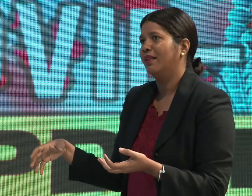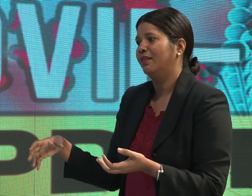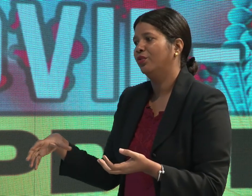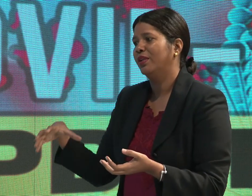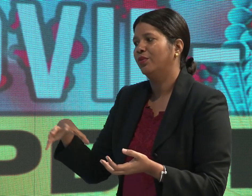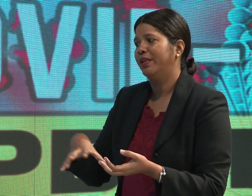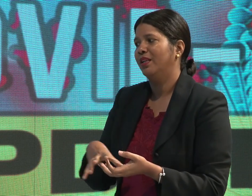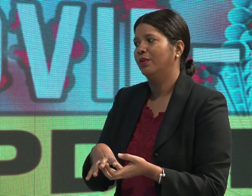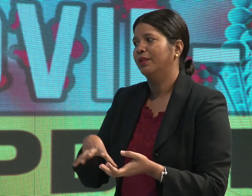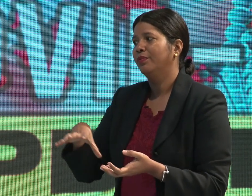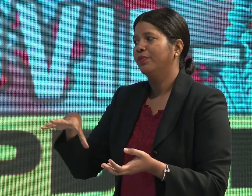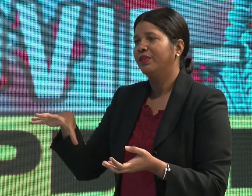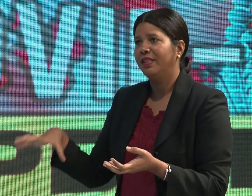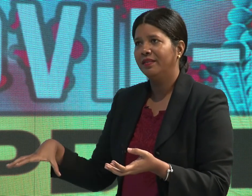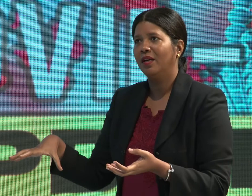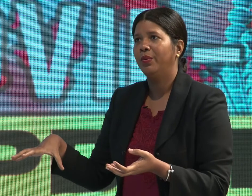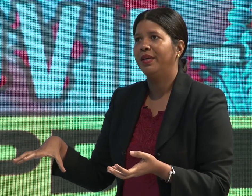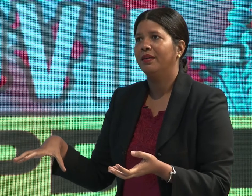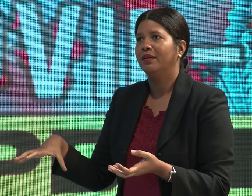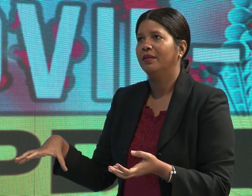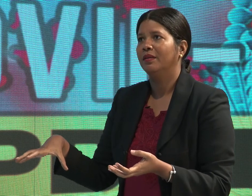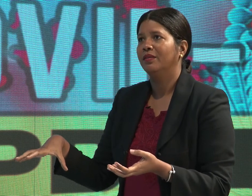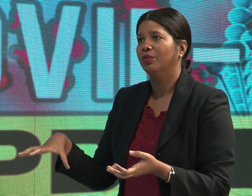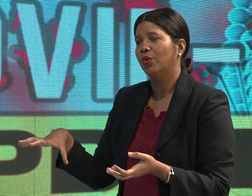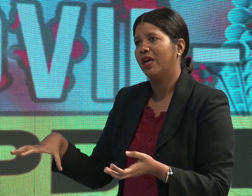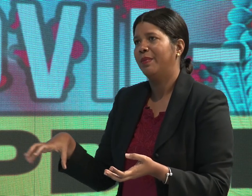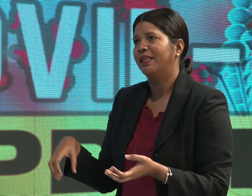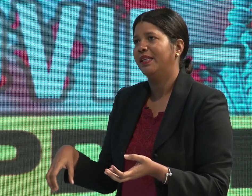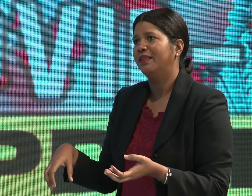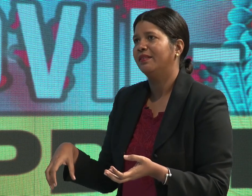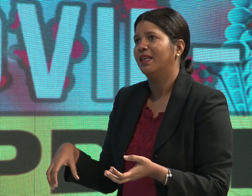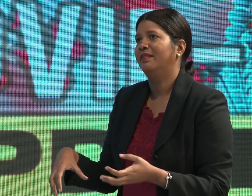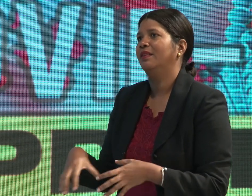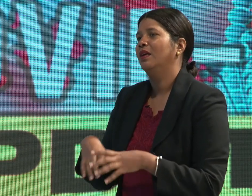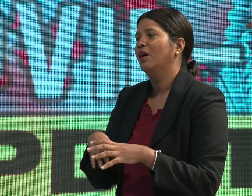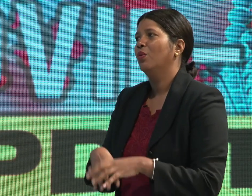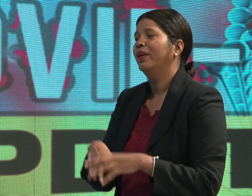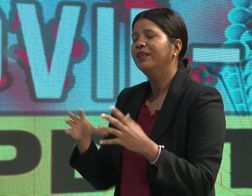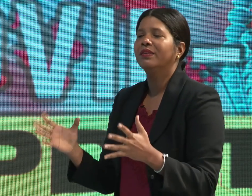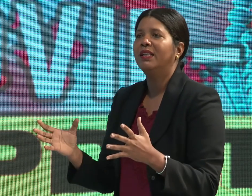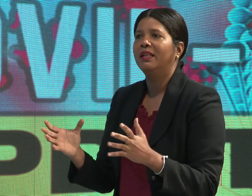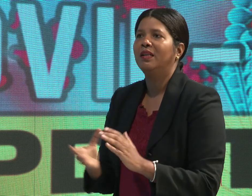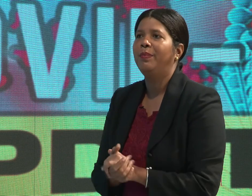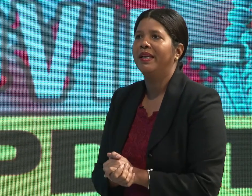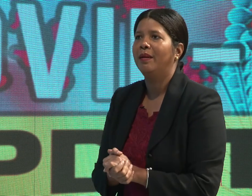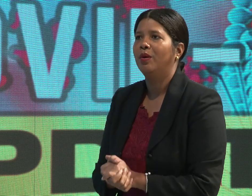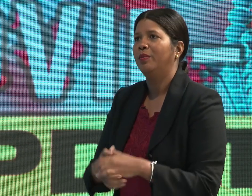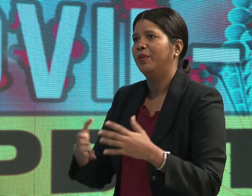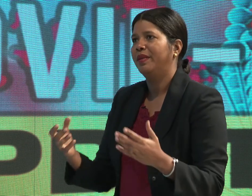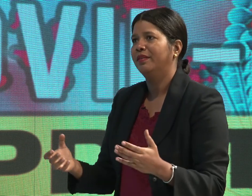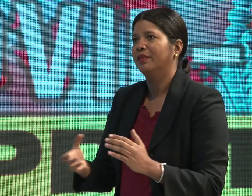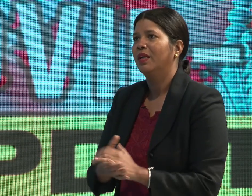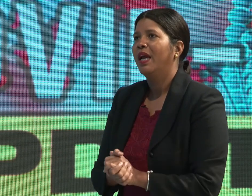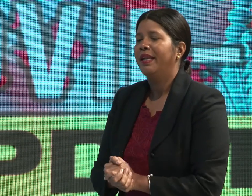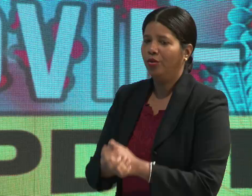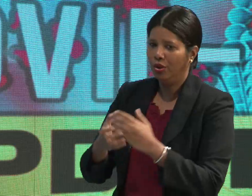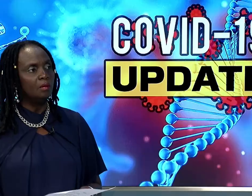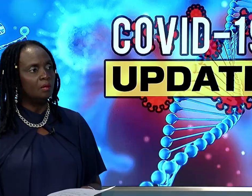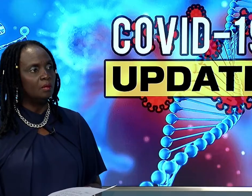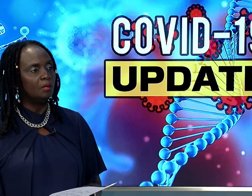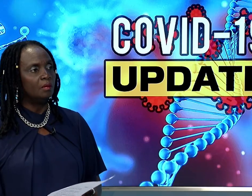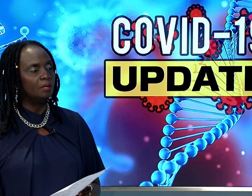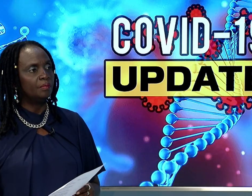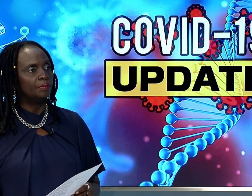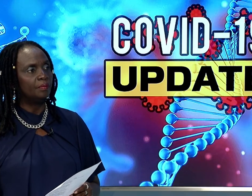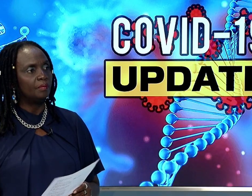andere locatie, zodat wanneer we dinsdag weer doorgaan met de registratie, we liefst een andere plek hebben om de mensen. Oh. Natuurlijk